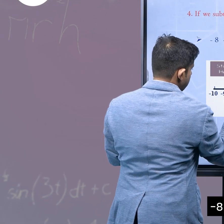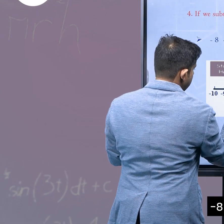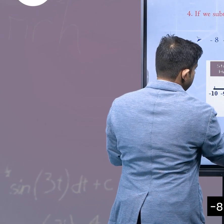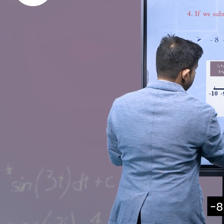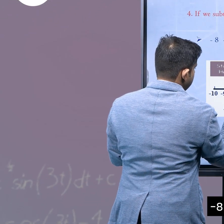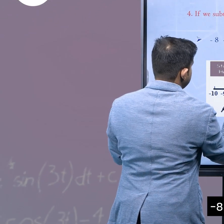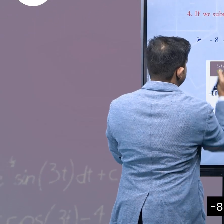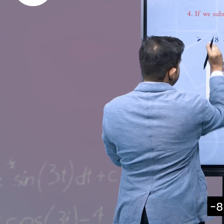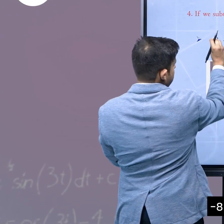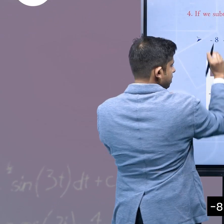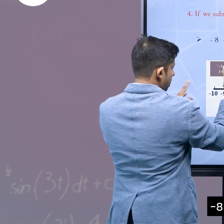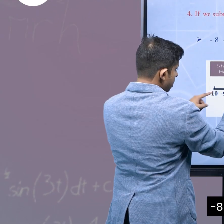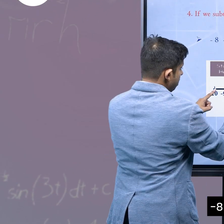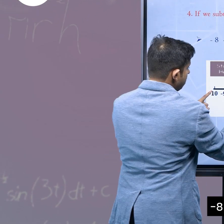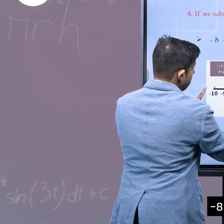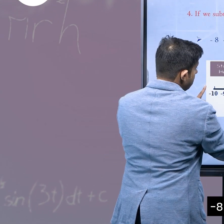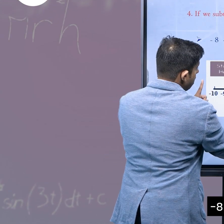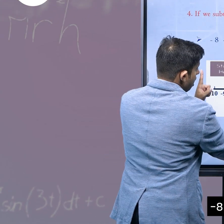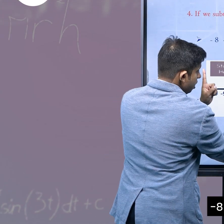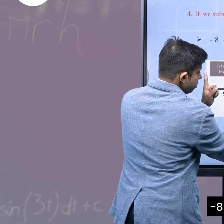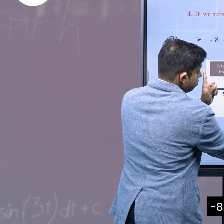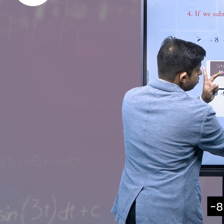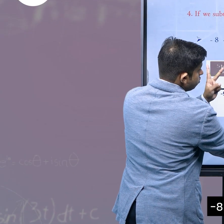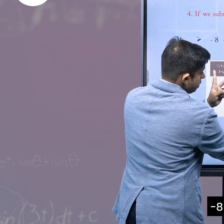8 minus of -12 equals to 4.